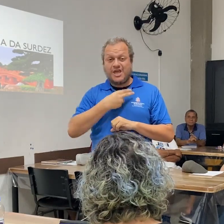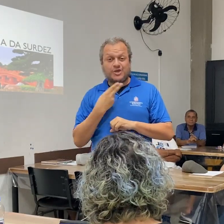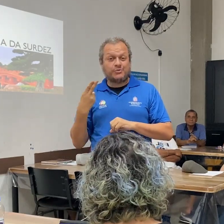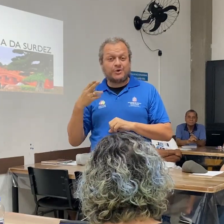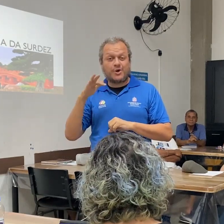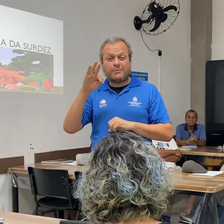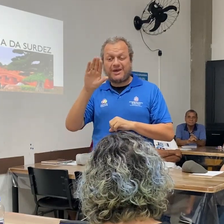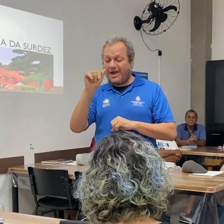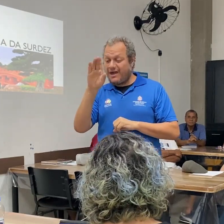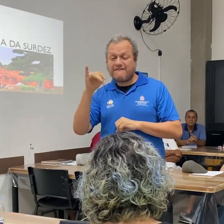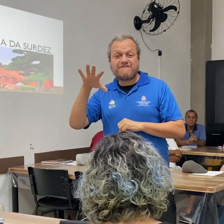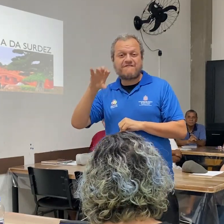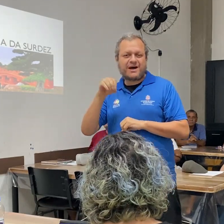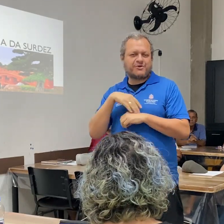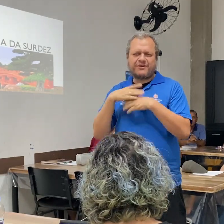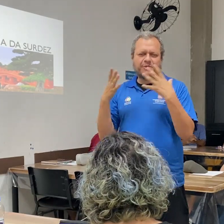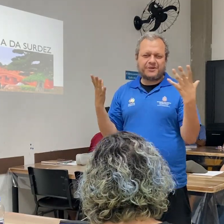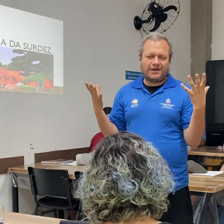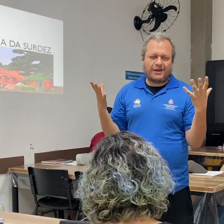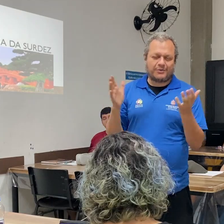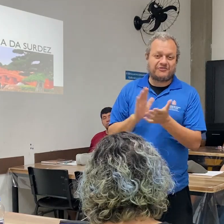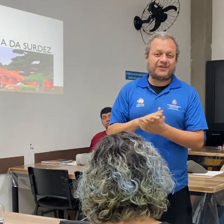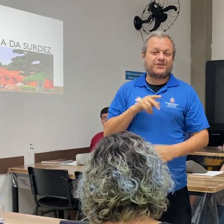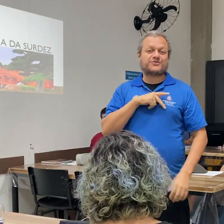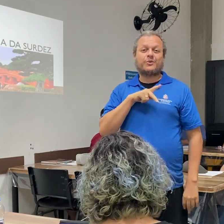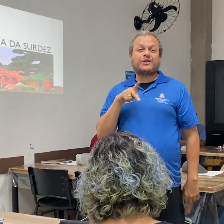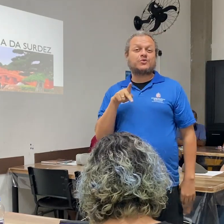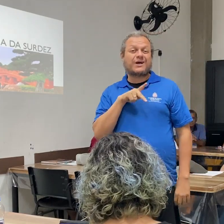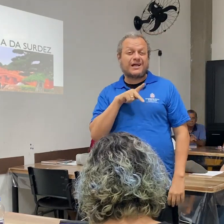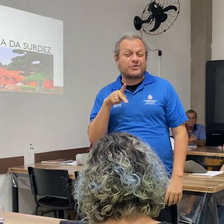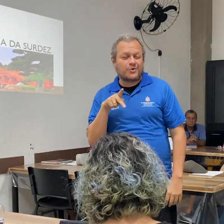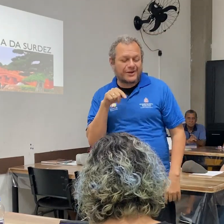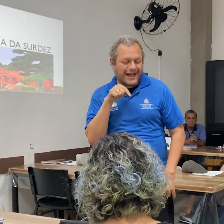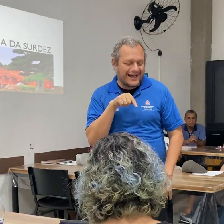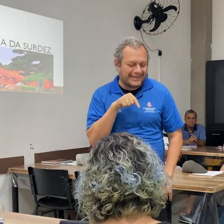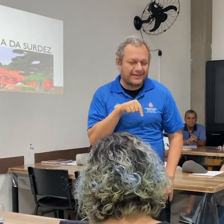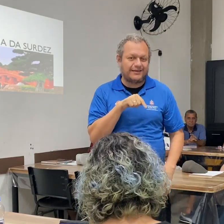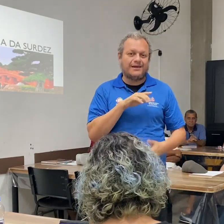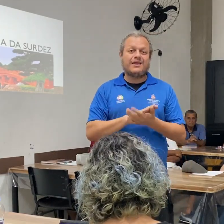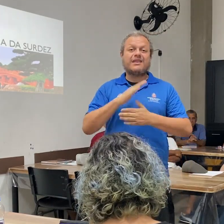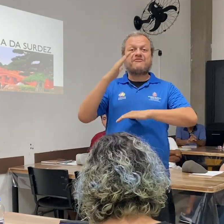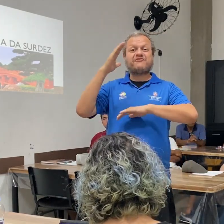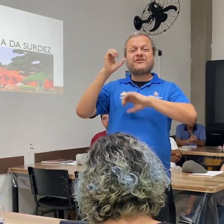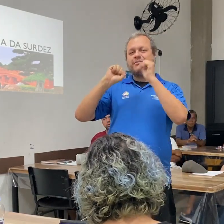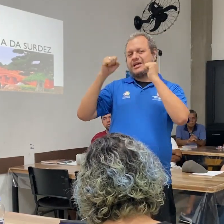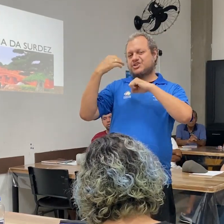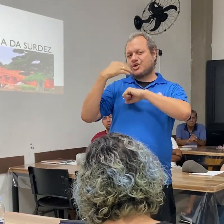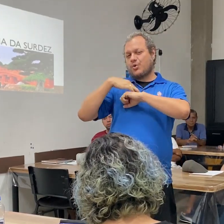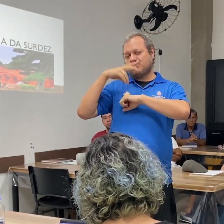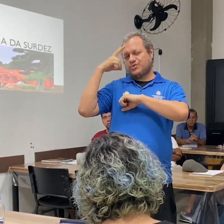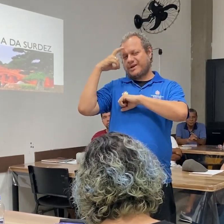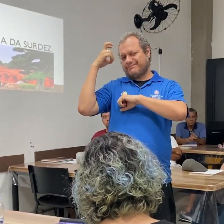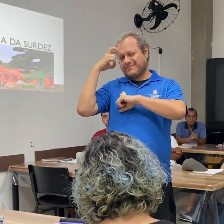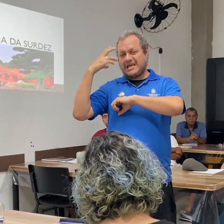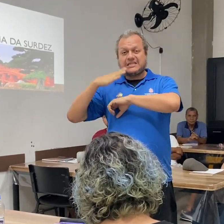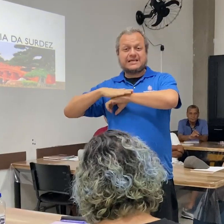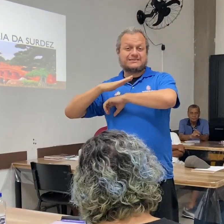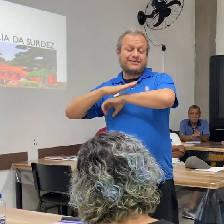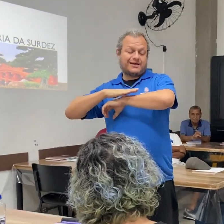e o meu nome é Fábio. Fábio Pinheiro, enfim, sou educador aqui na Fábrica de Cultura da cidade